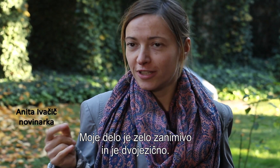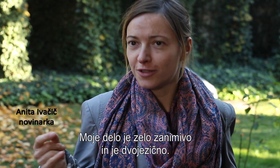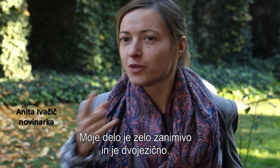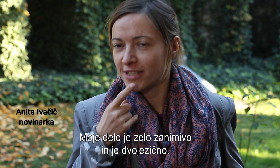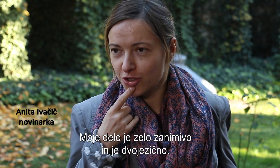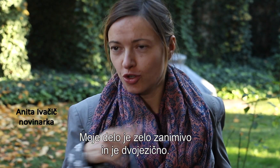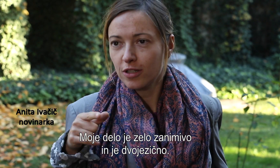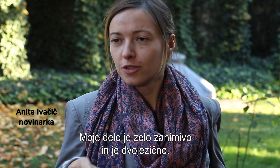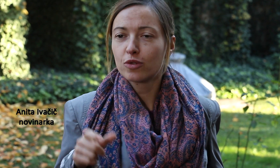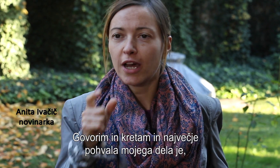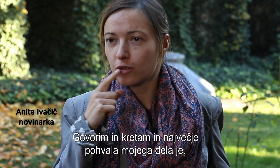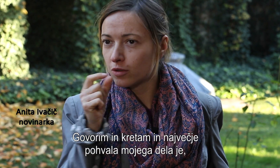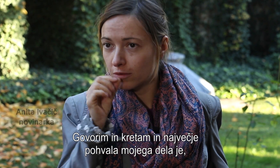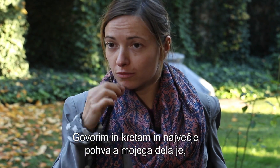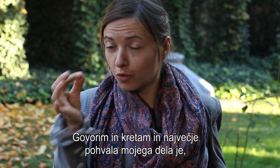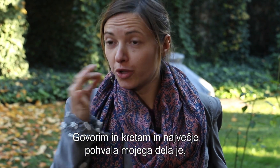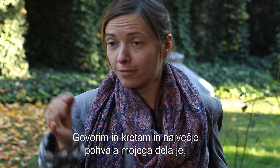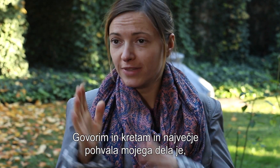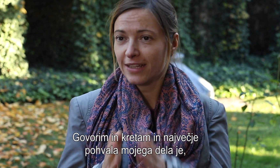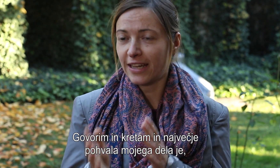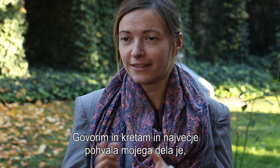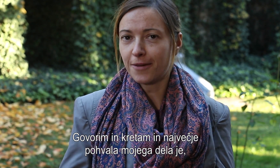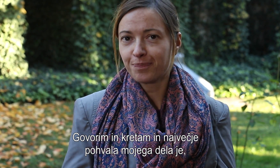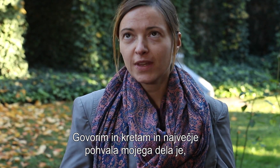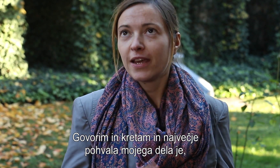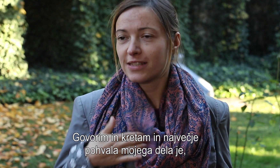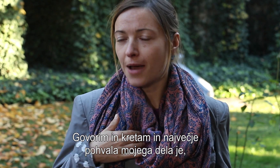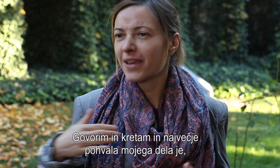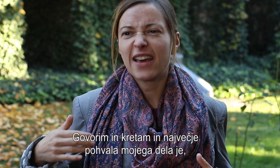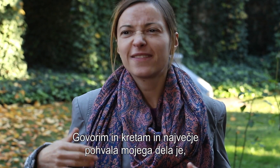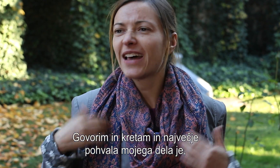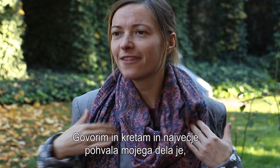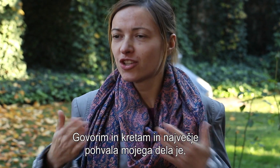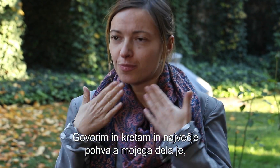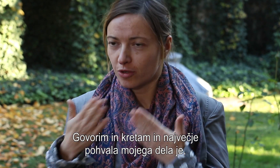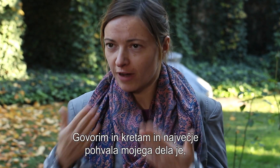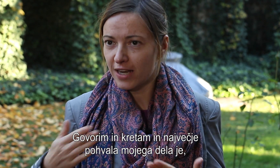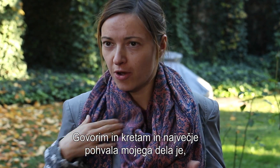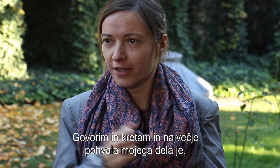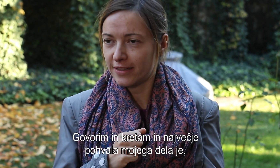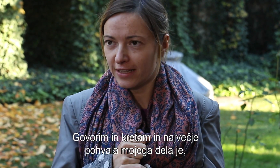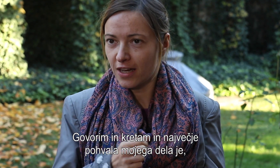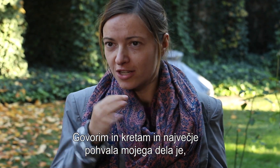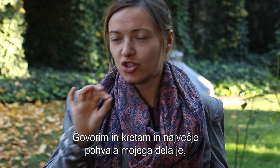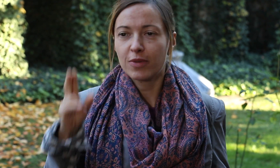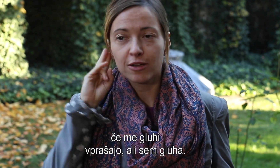in je dvojezično. Tukaj govorim in kretam. In zame je največja pohvala mojega dela, če me